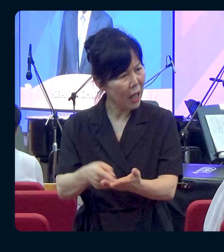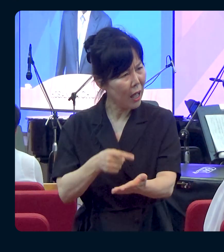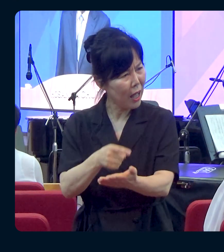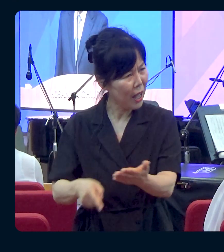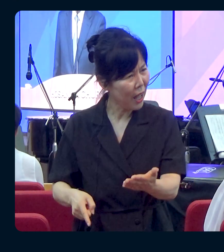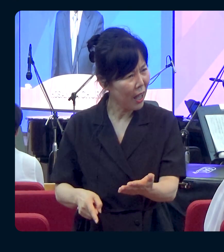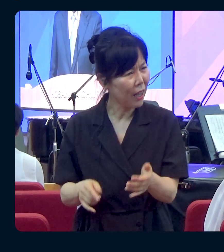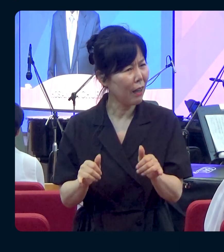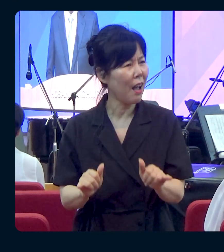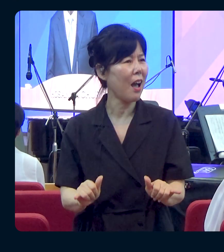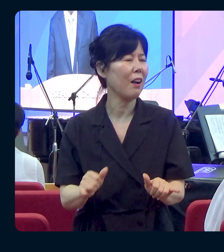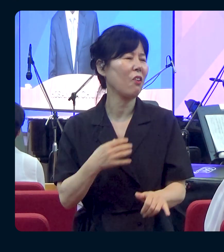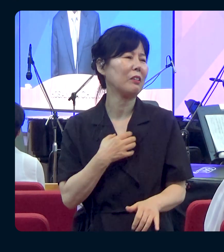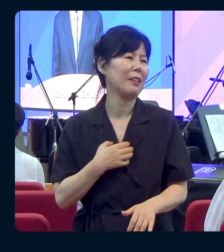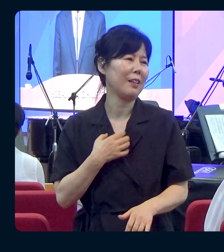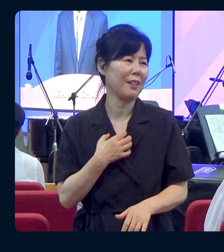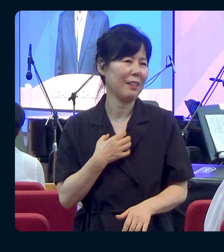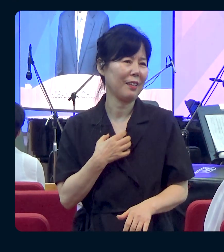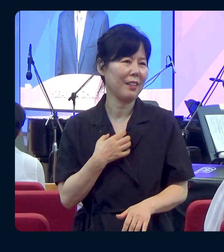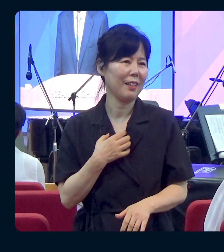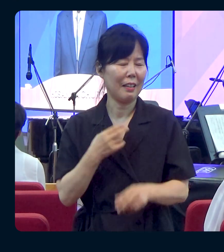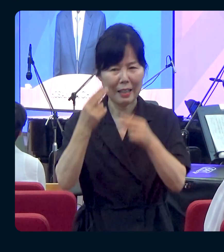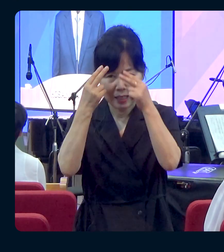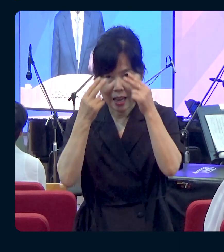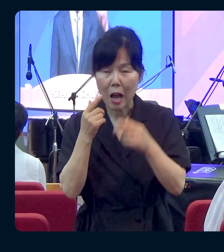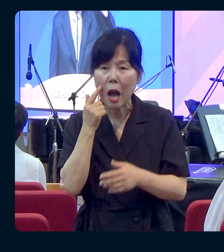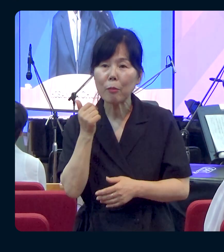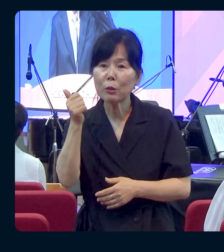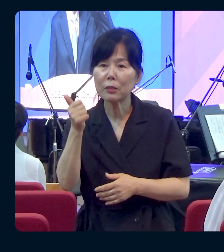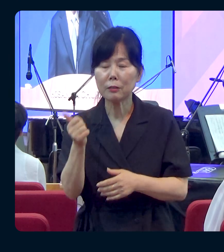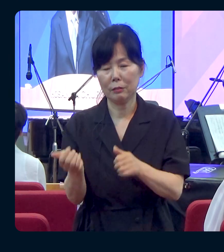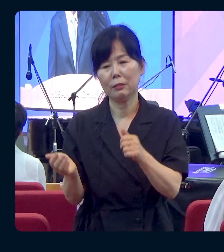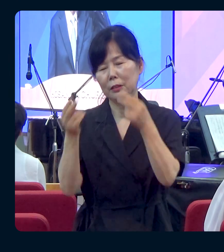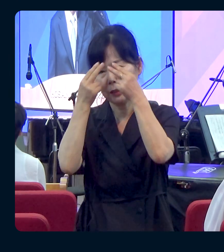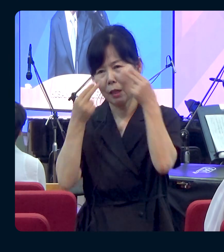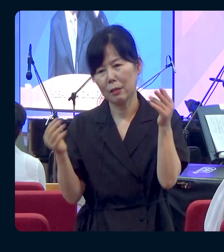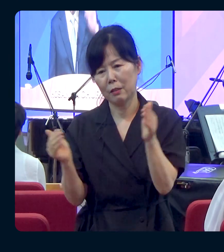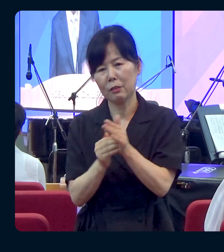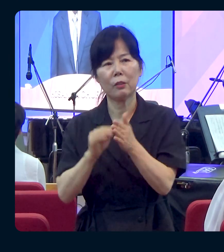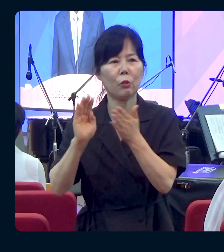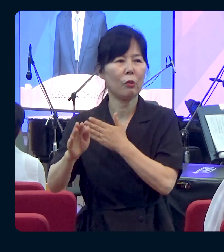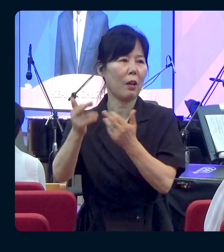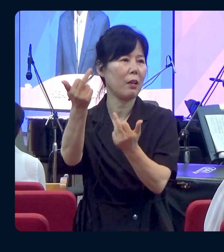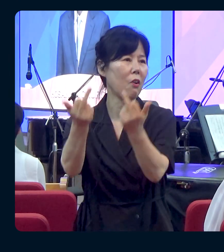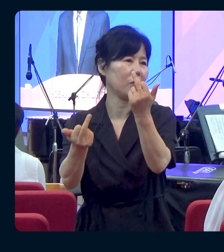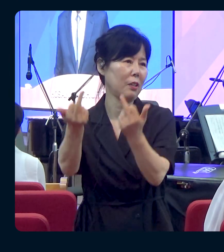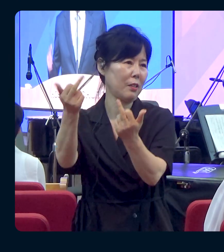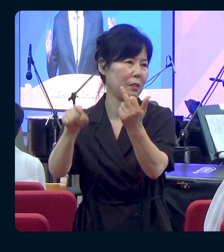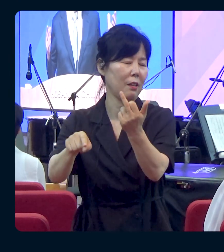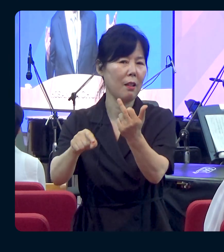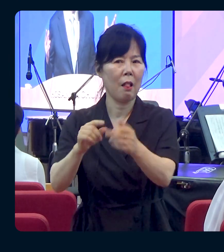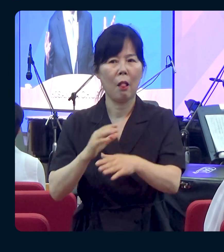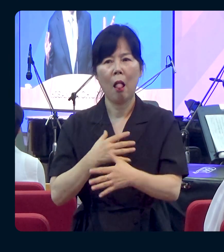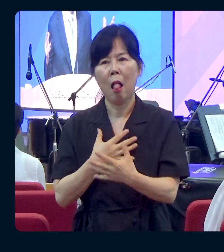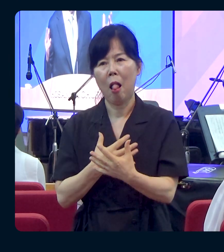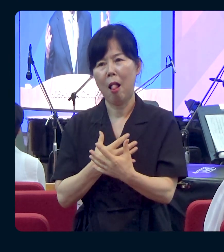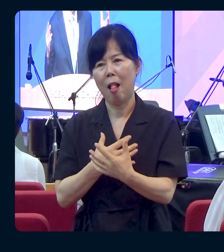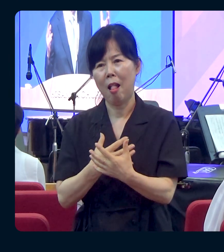아니할까 하고. 야곱의 장례식이 끝나고 나서 그 형제들이 갑자기 불안해지기